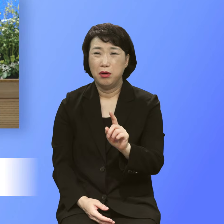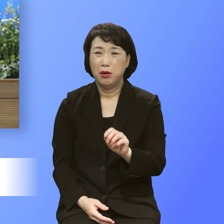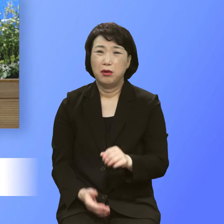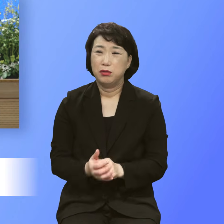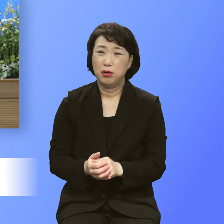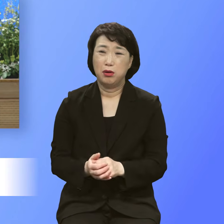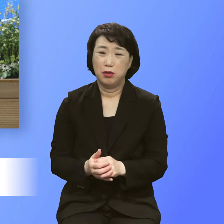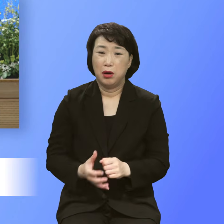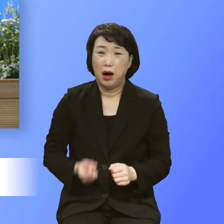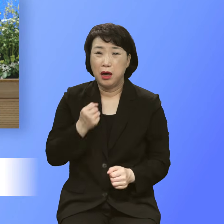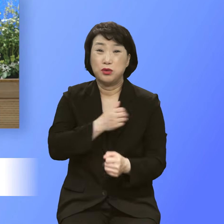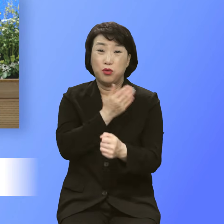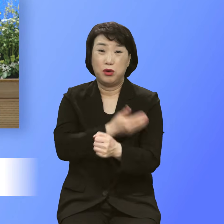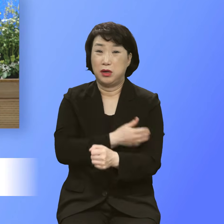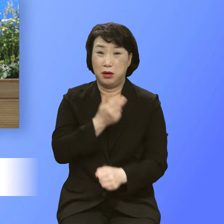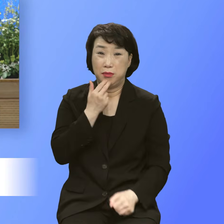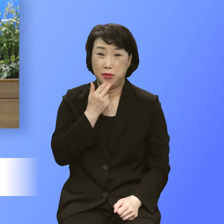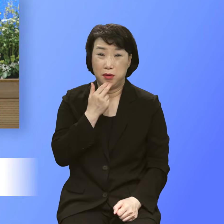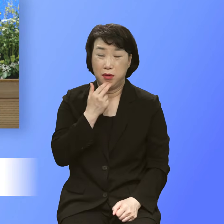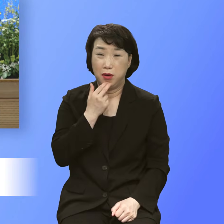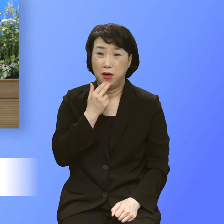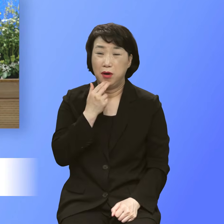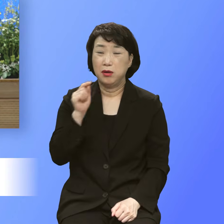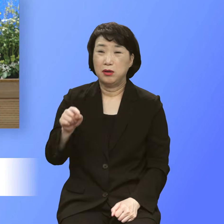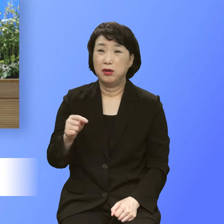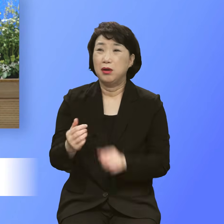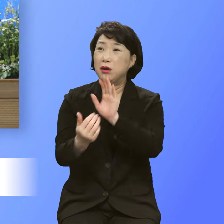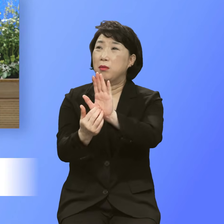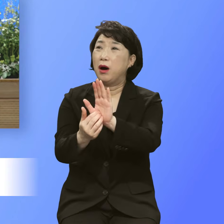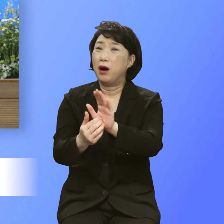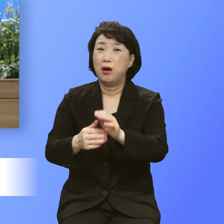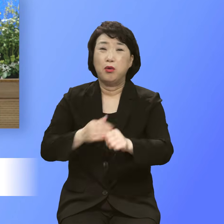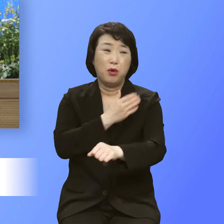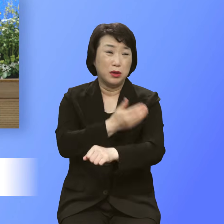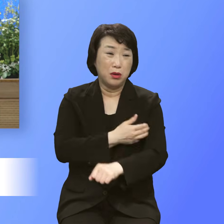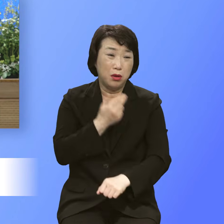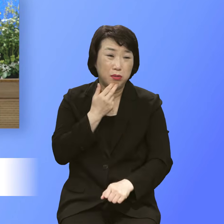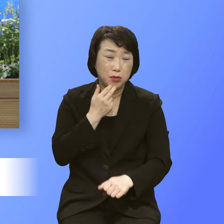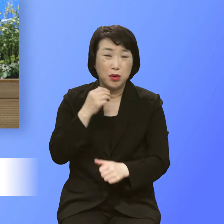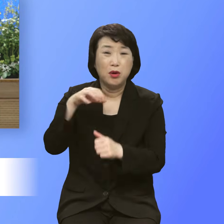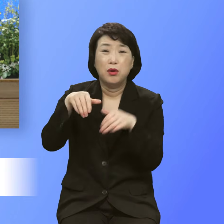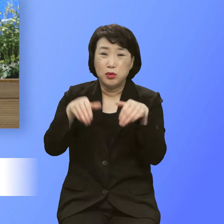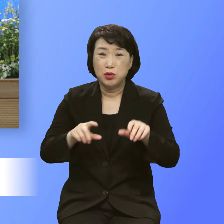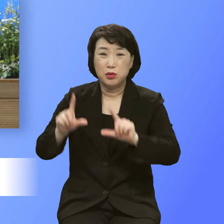가질 권한도 없고 한거할 권한도 없고 그냥 그렇게 살아요.